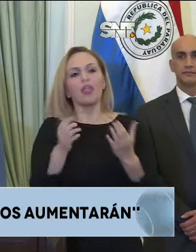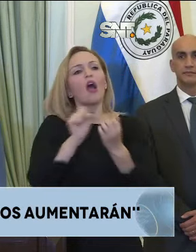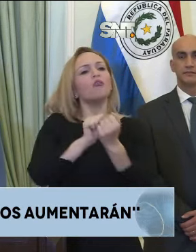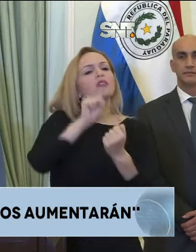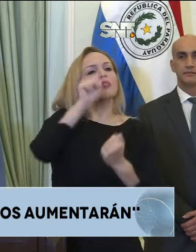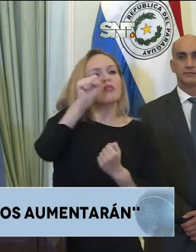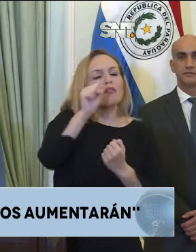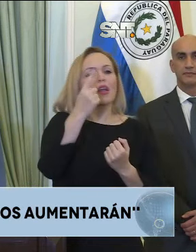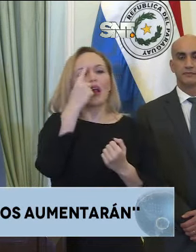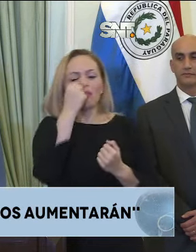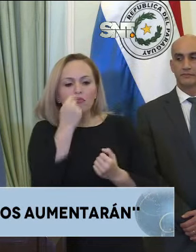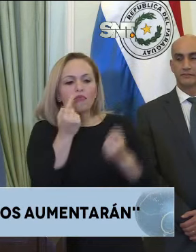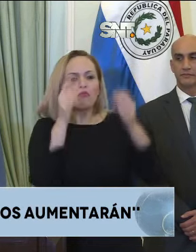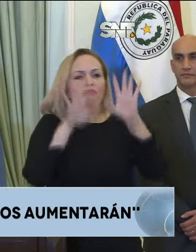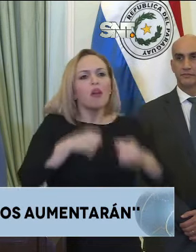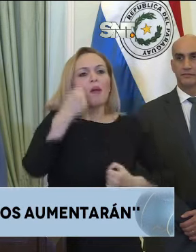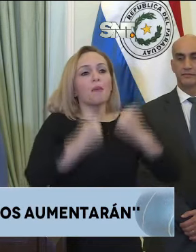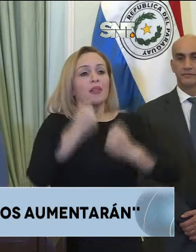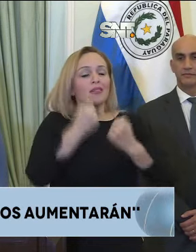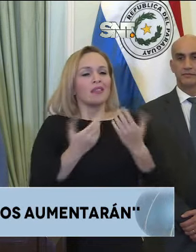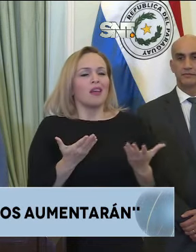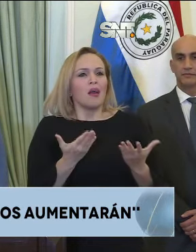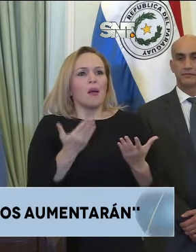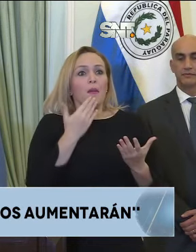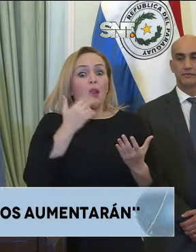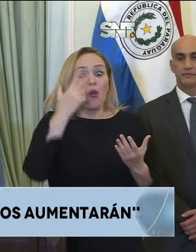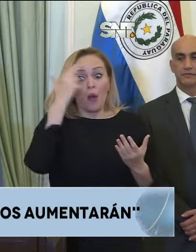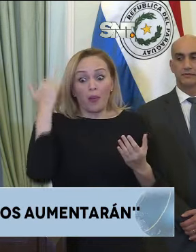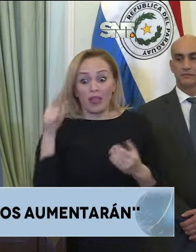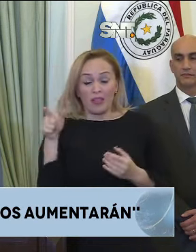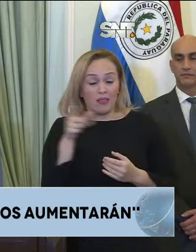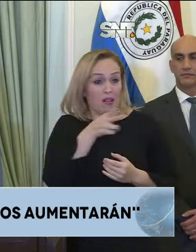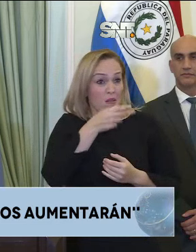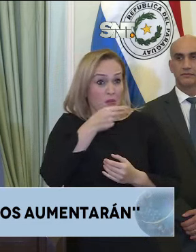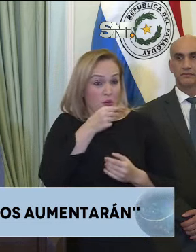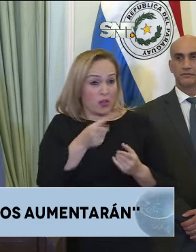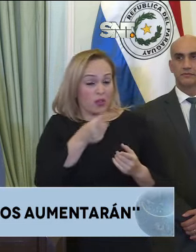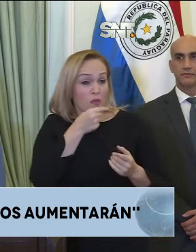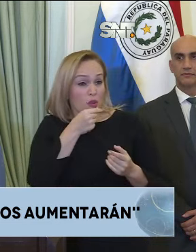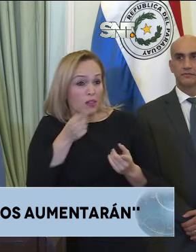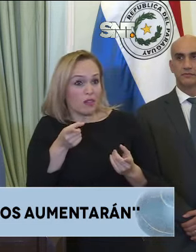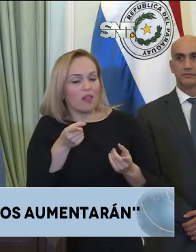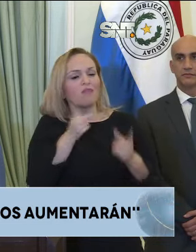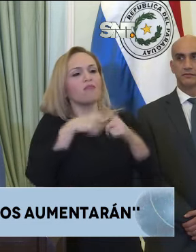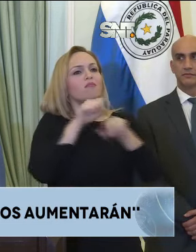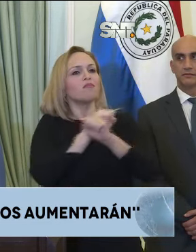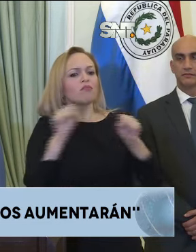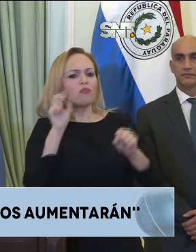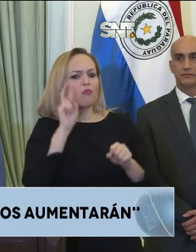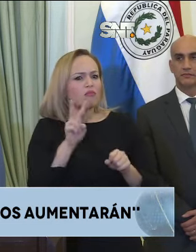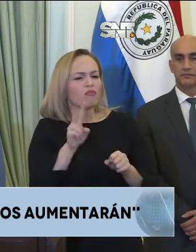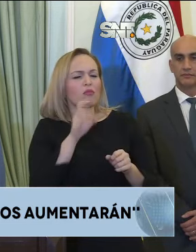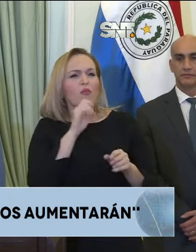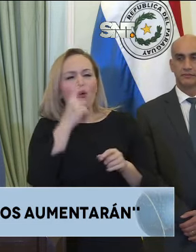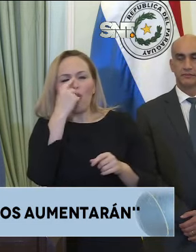empresa, le hacían una nota y demás, pero la experiencia policial sobre todo hacía que puedan distinguir perfectamente y puedan